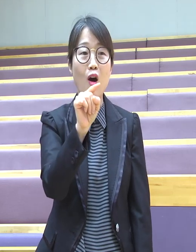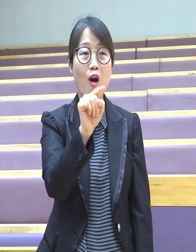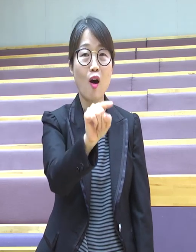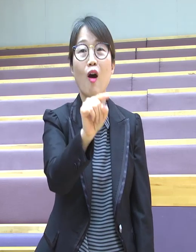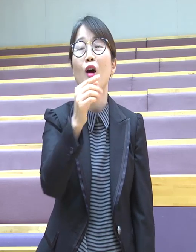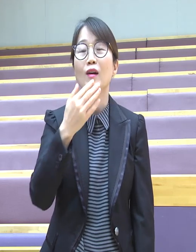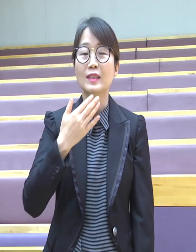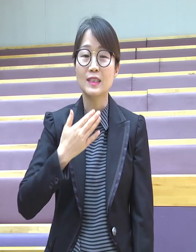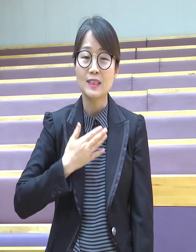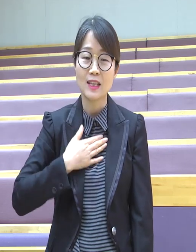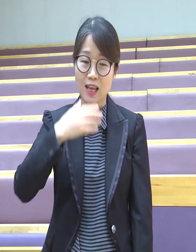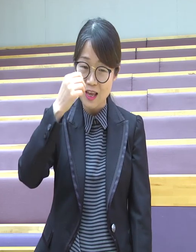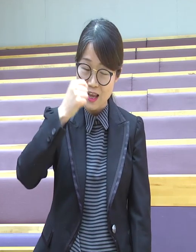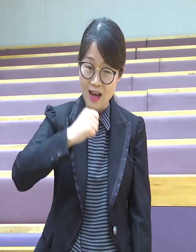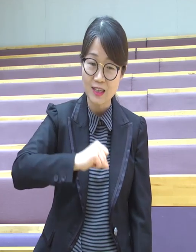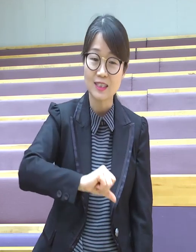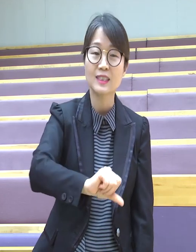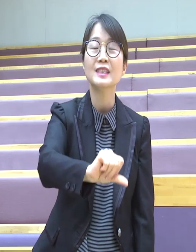낳도다.